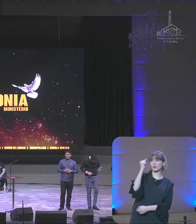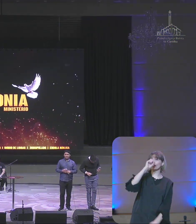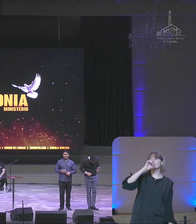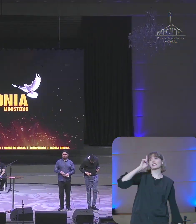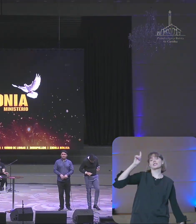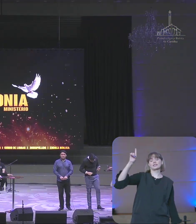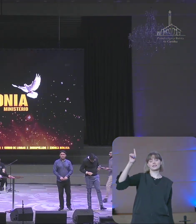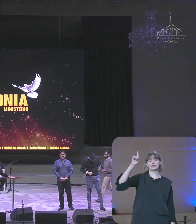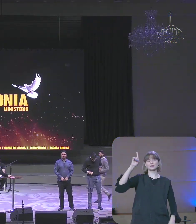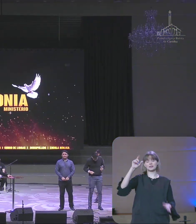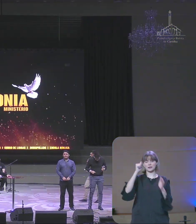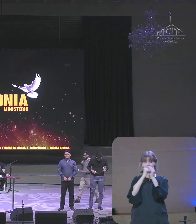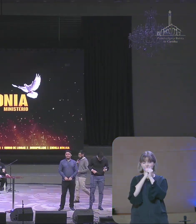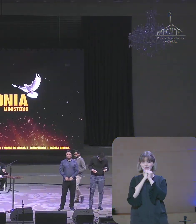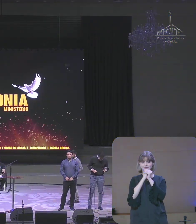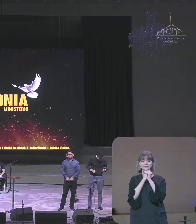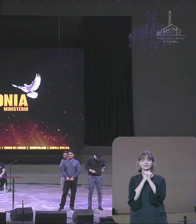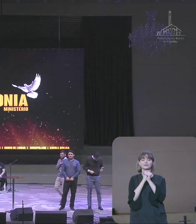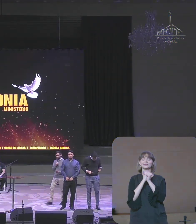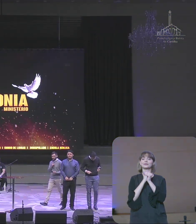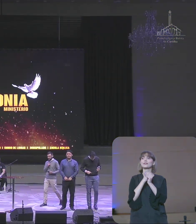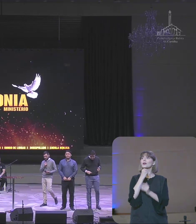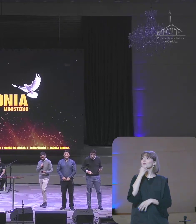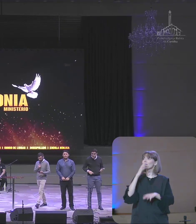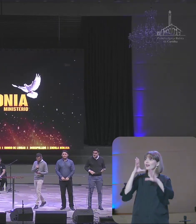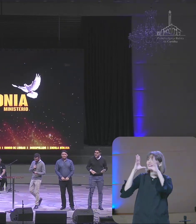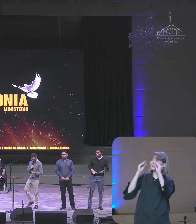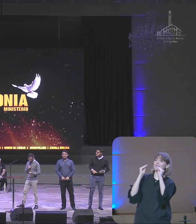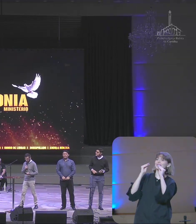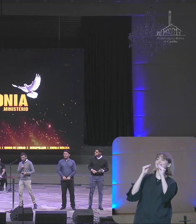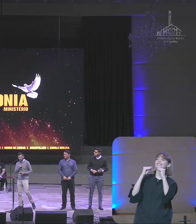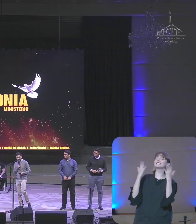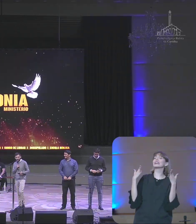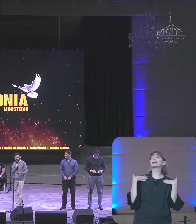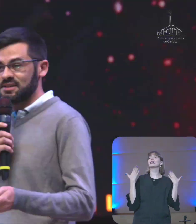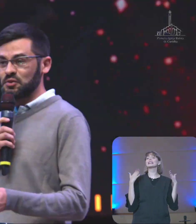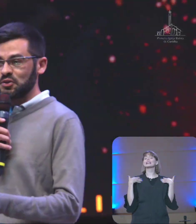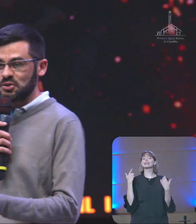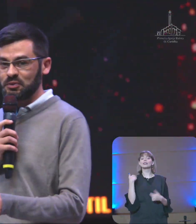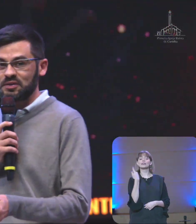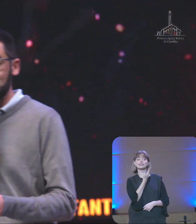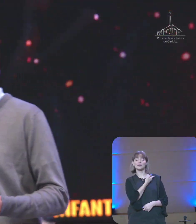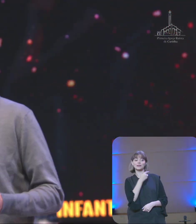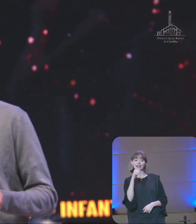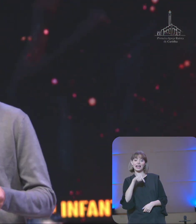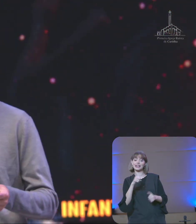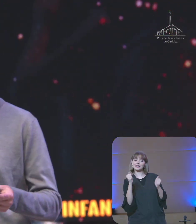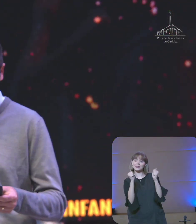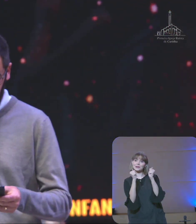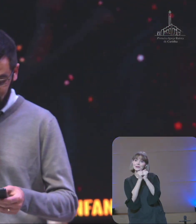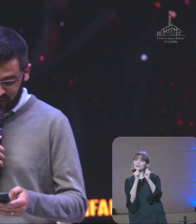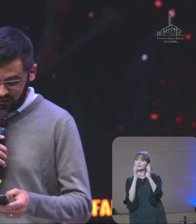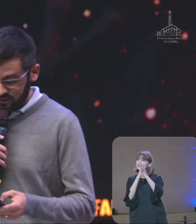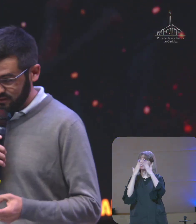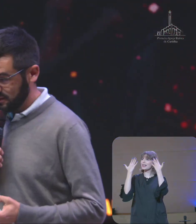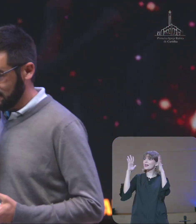Amém. Amém. Boa noite, queridos. Que alegria a gente poder estar aqui nessa noite, podendo celebrar ao